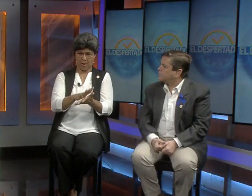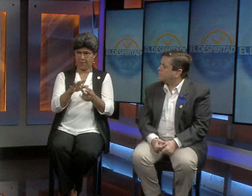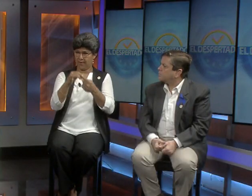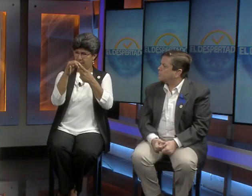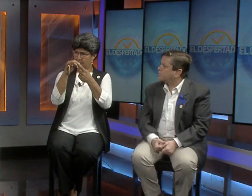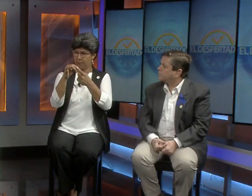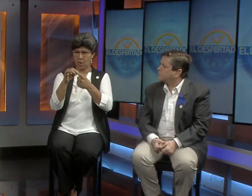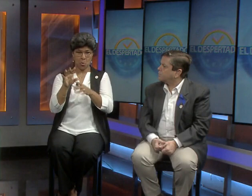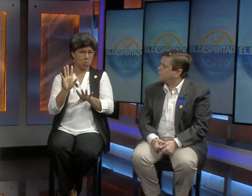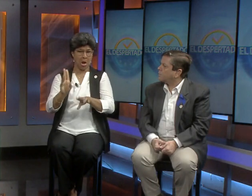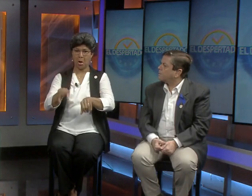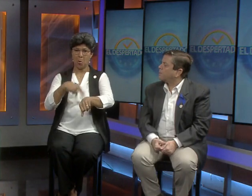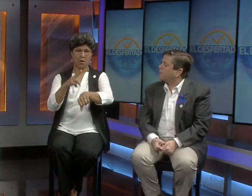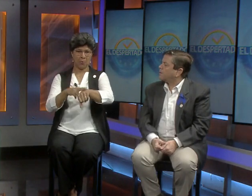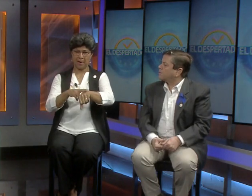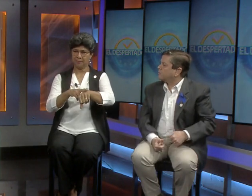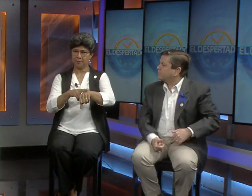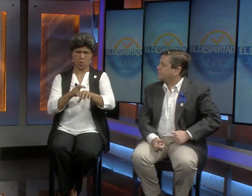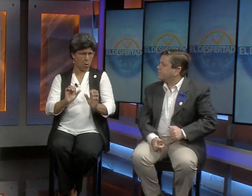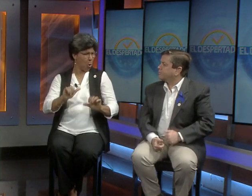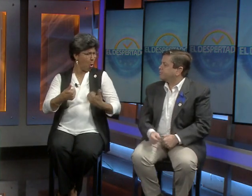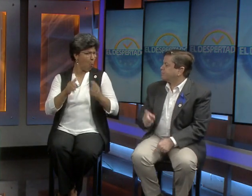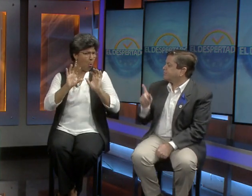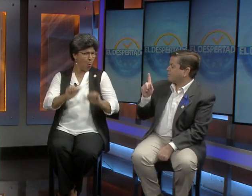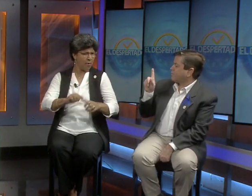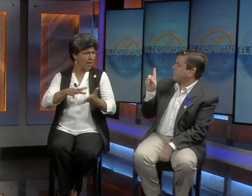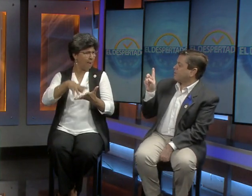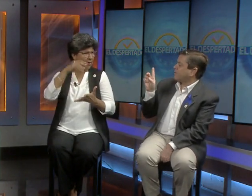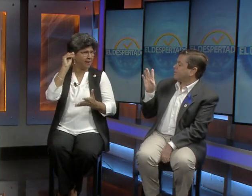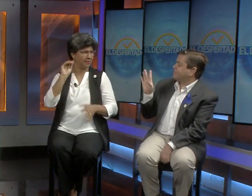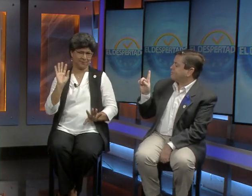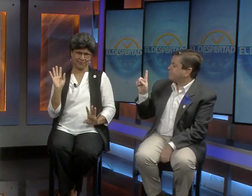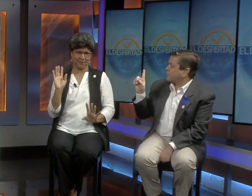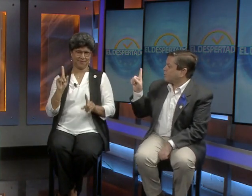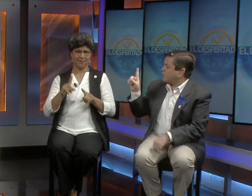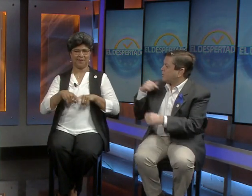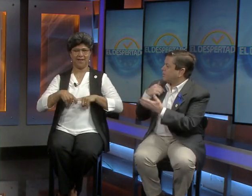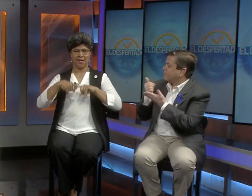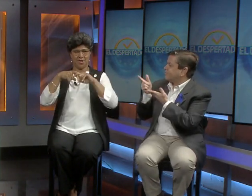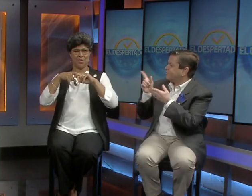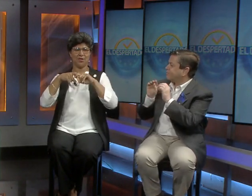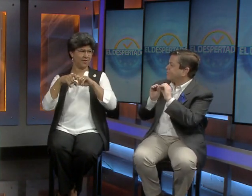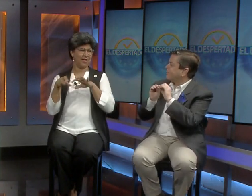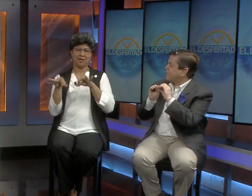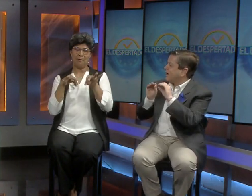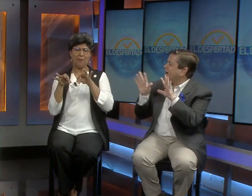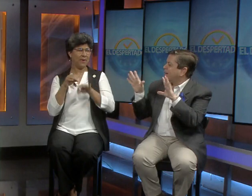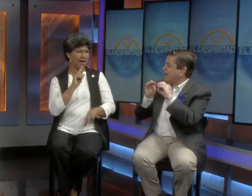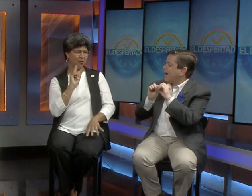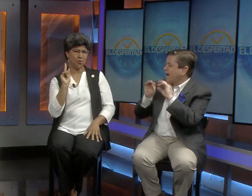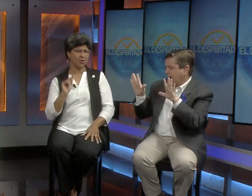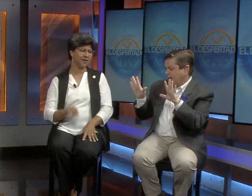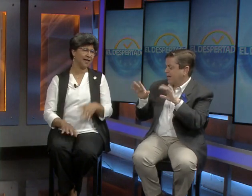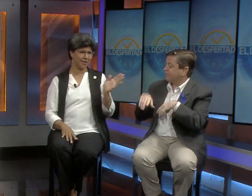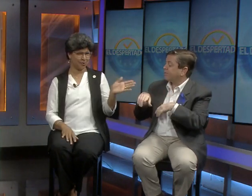y van a una ordinaria, ¿cómo aprenden si no pueden escuchar? Y no necesariamente hay un traductor o traductora. Sí, te vamos a explicar un poquito acerca de eso.